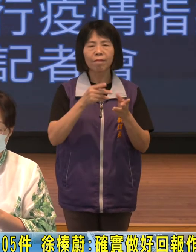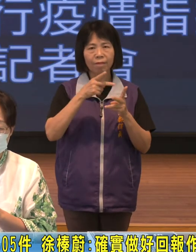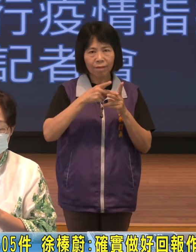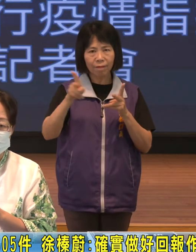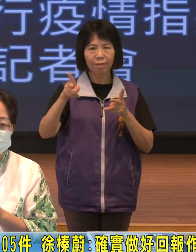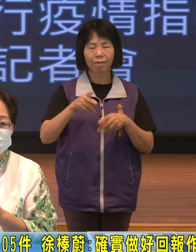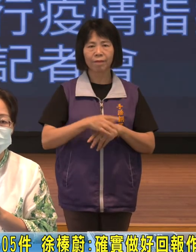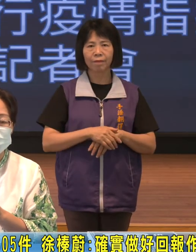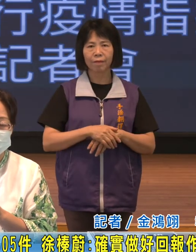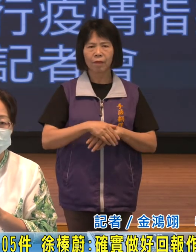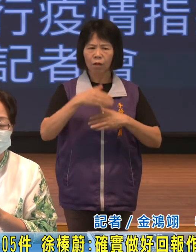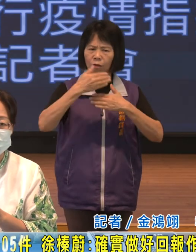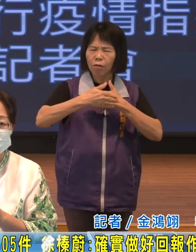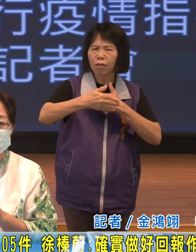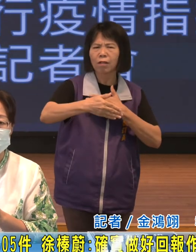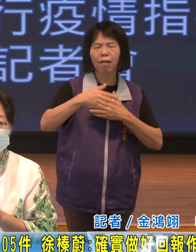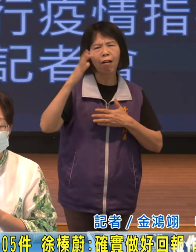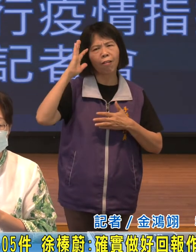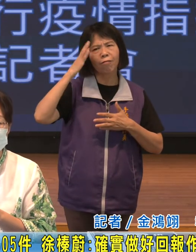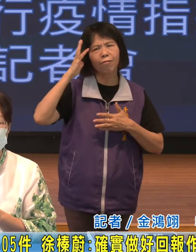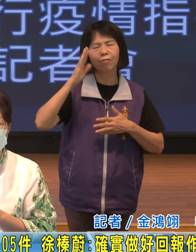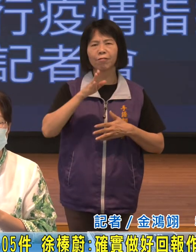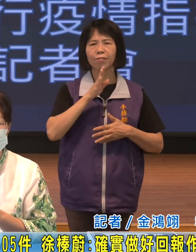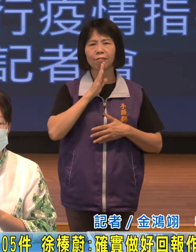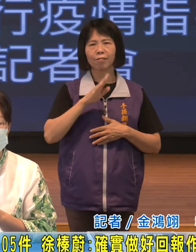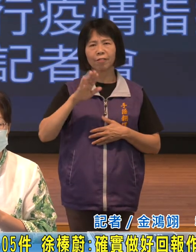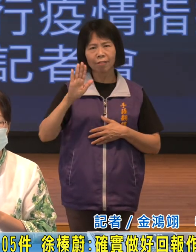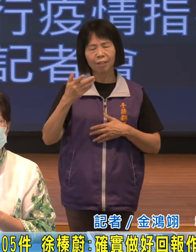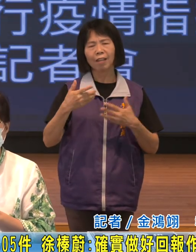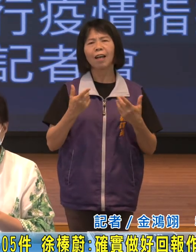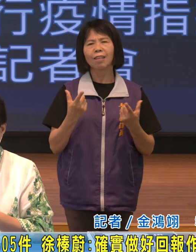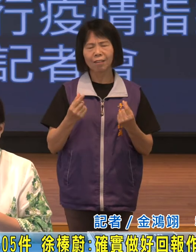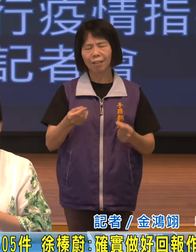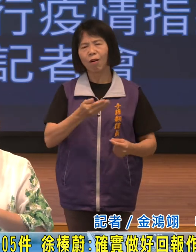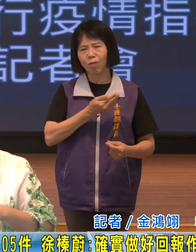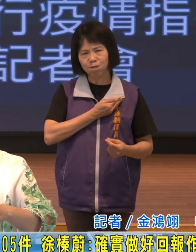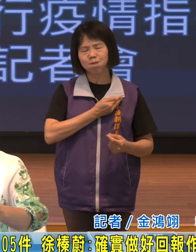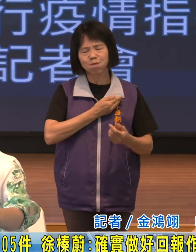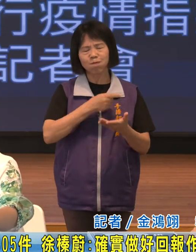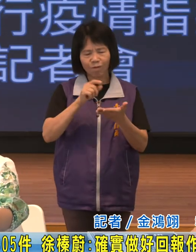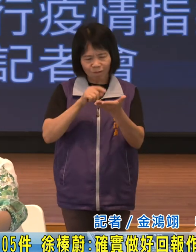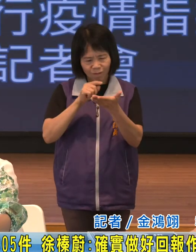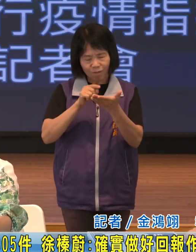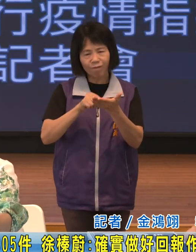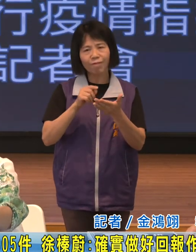虽然它的程序有点复杂，但是我们还是要耐心把它填好。